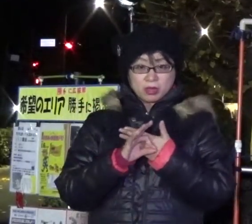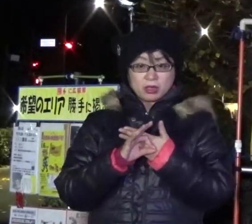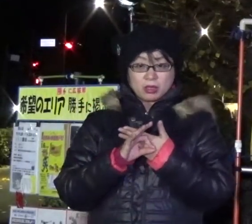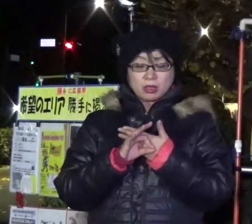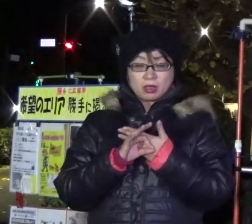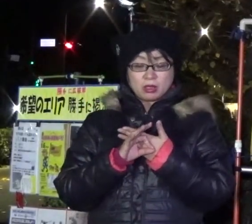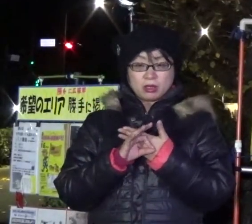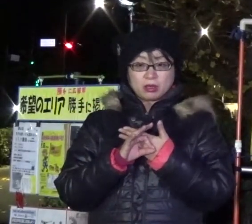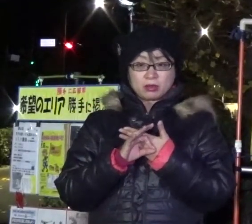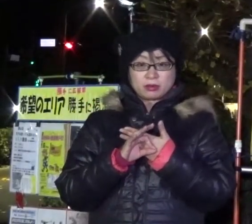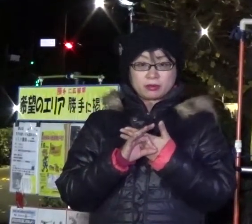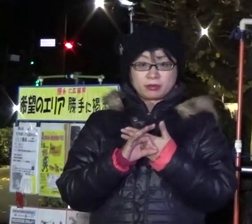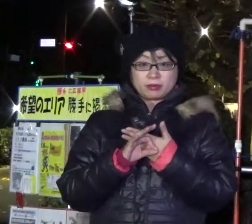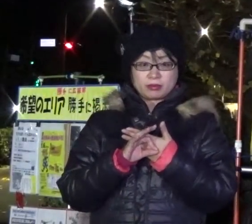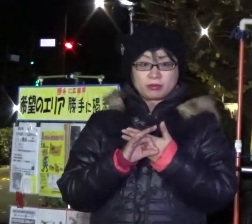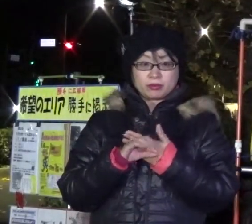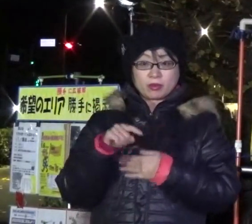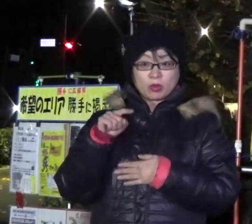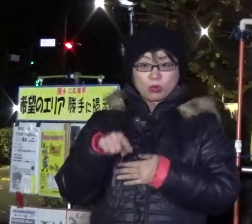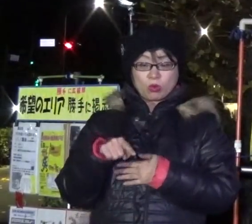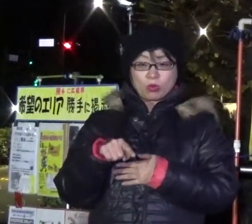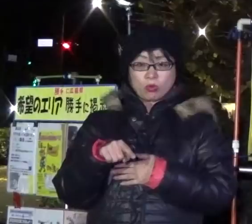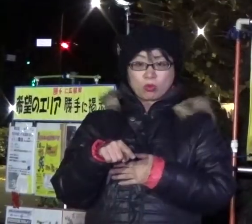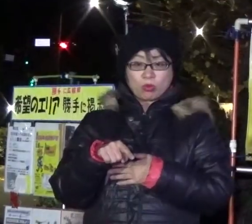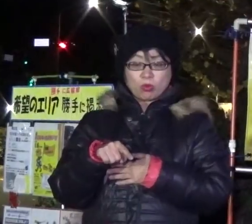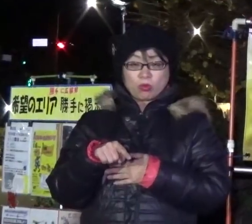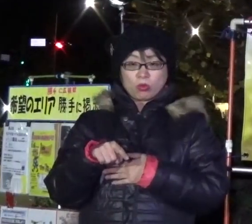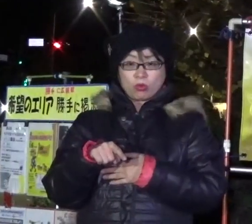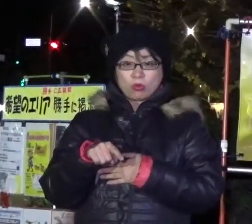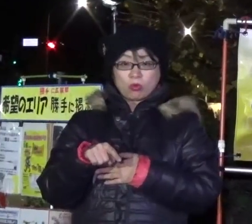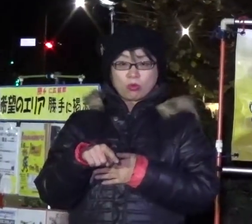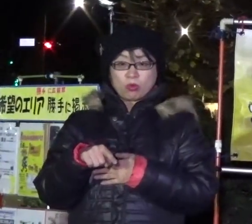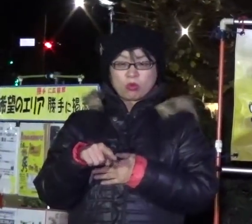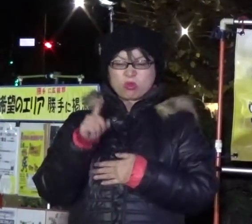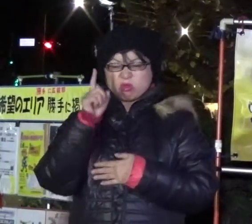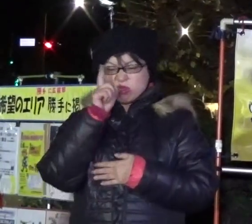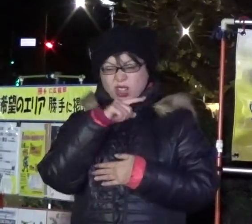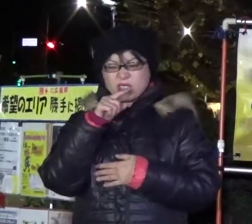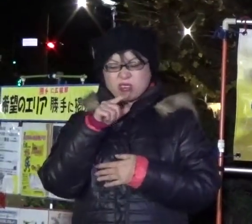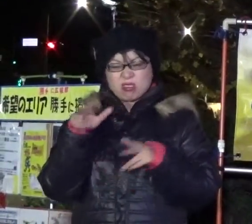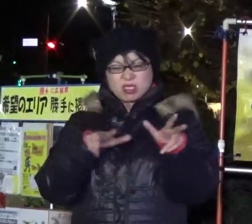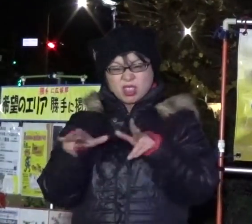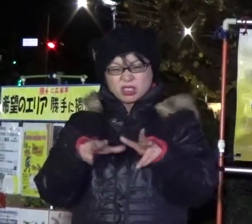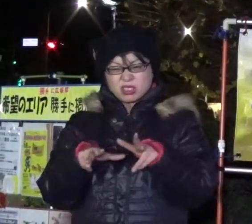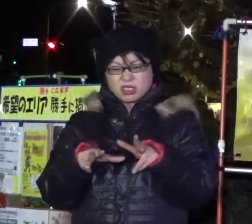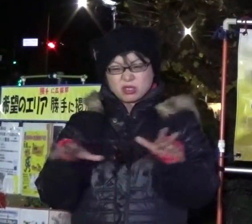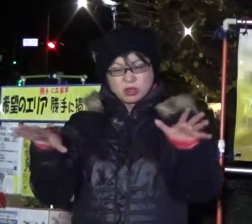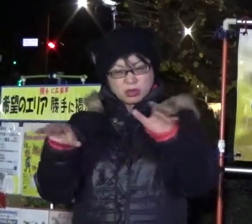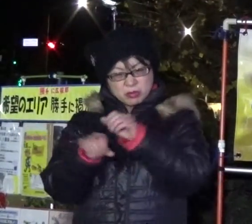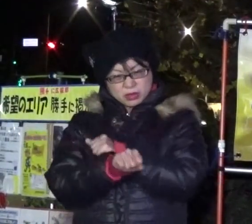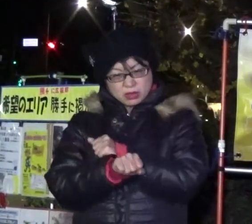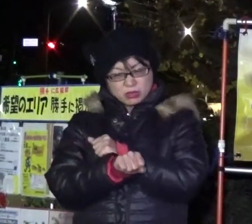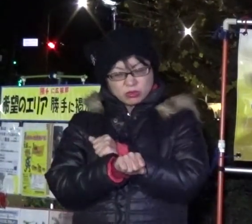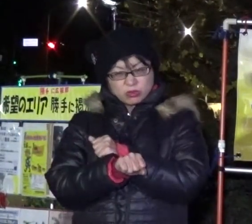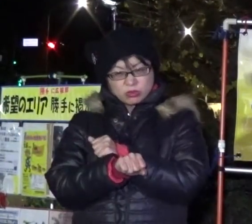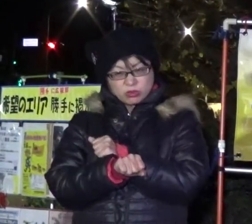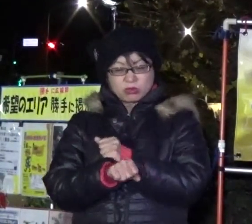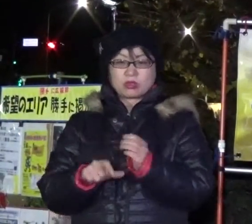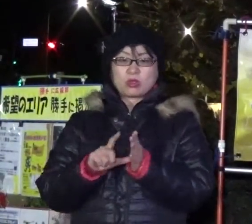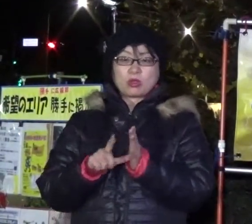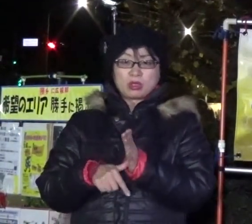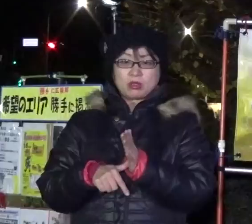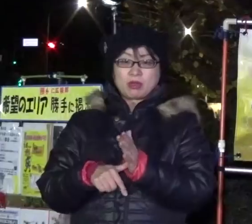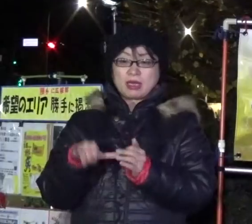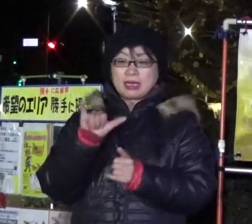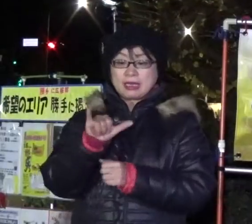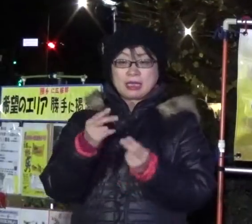ね、悪性のオンパレードのようなものをやめさせるには野党の共闘必要ですよ。だけど、選挙でこう乱立